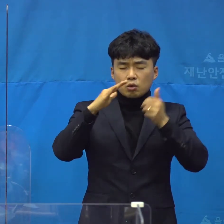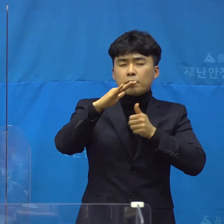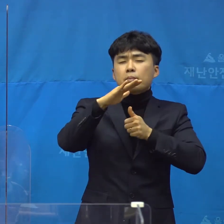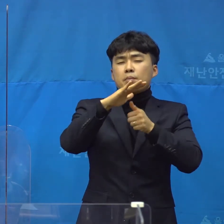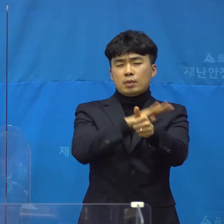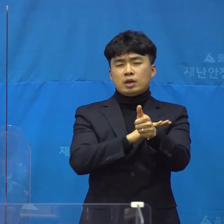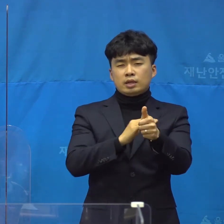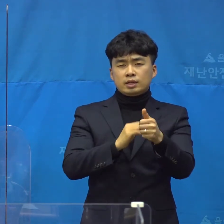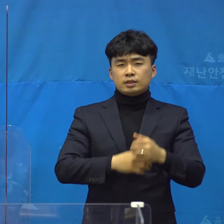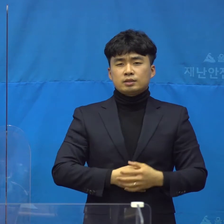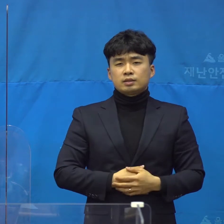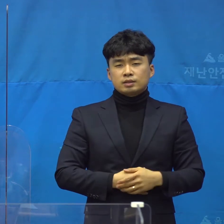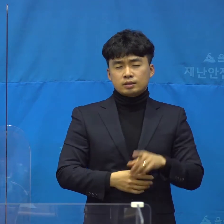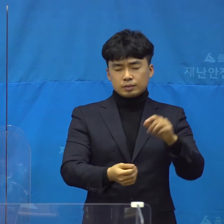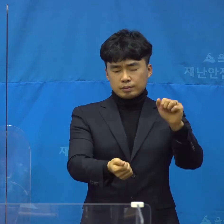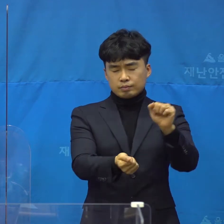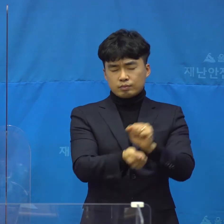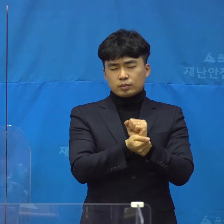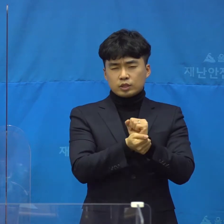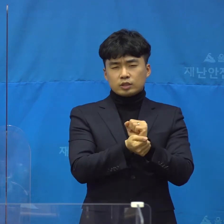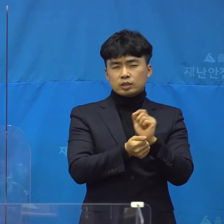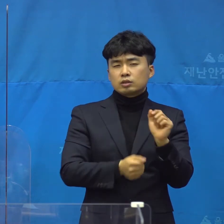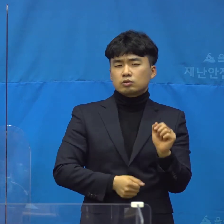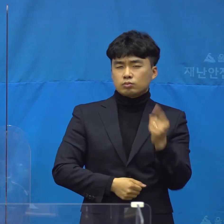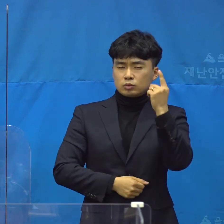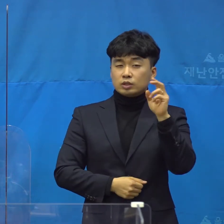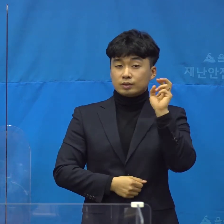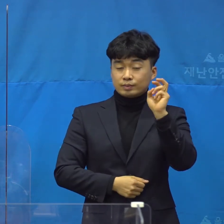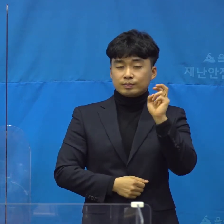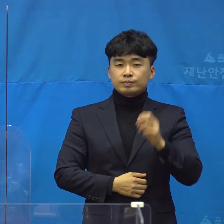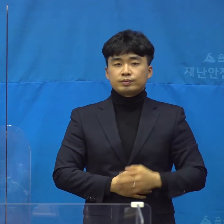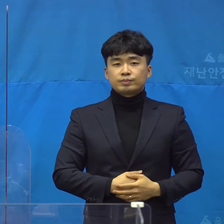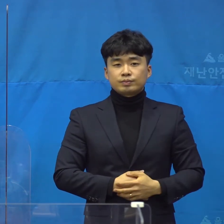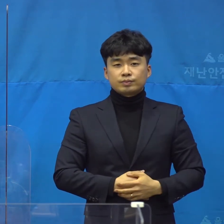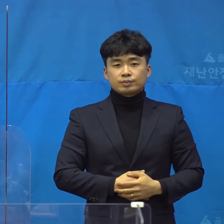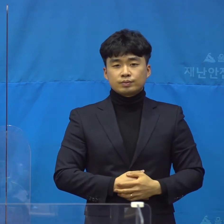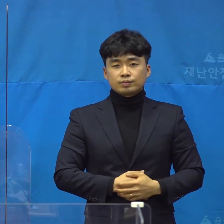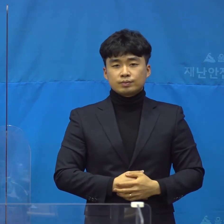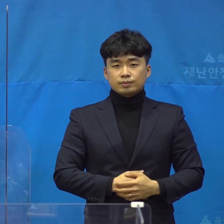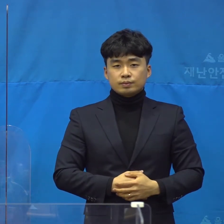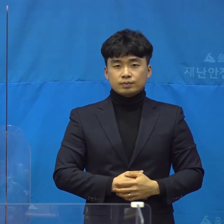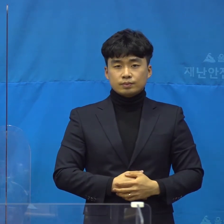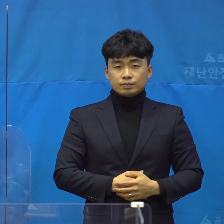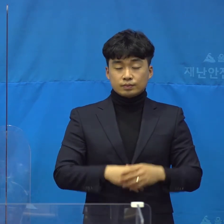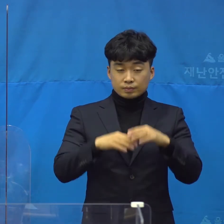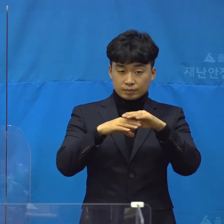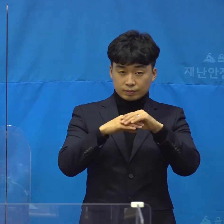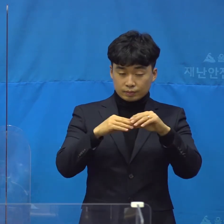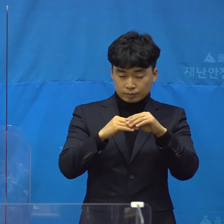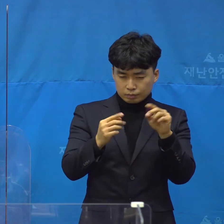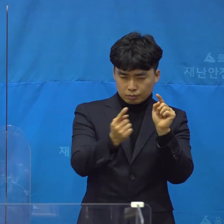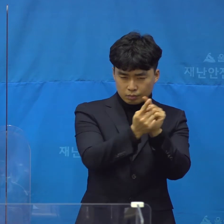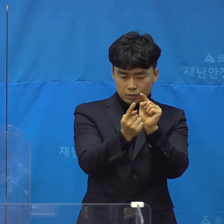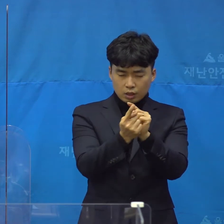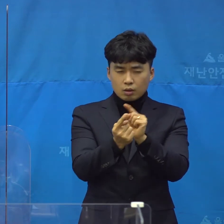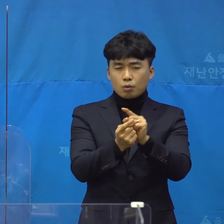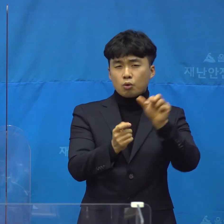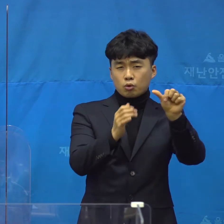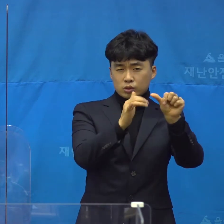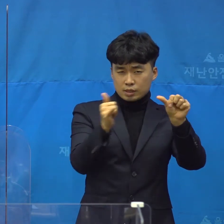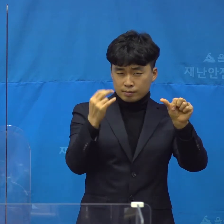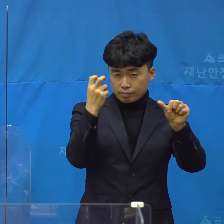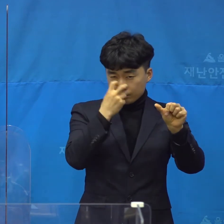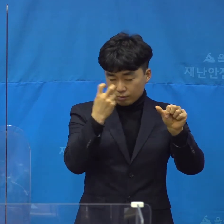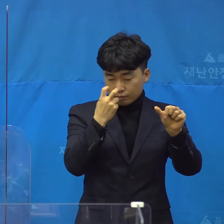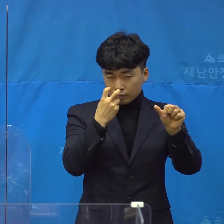방문자들이고 거기서 감염된 것으로 추정되고 있습니다. 조치사항은 접촉자 5명에 대해서